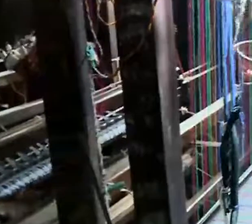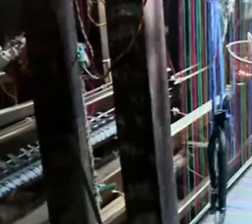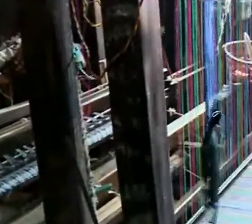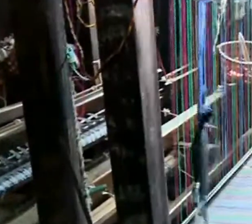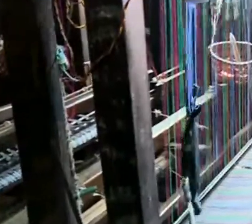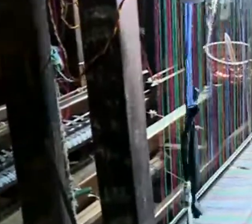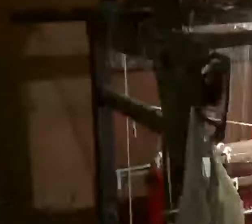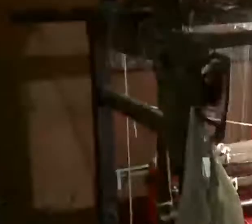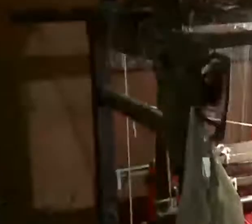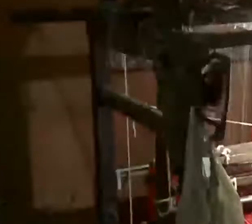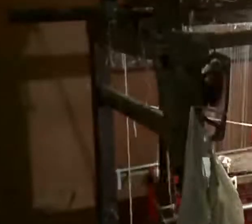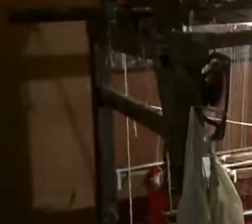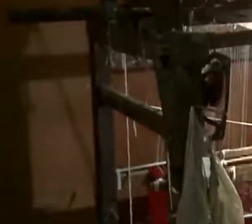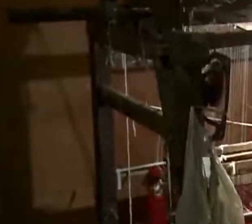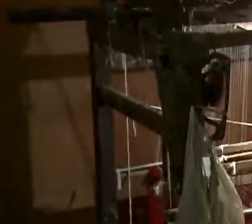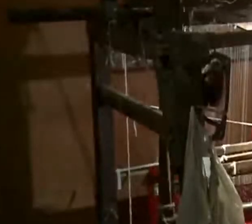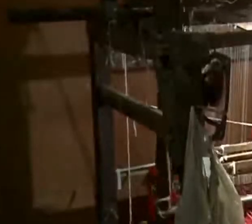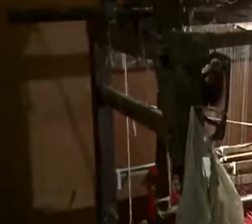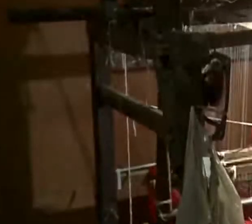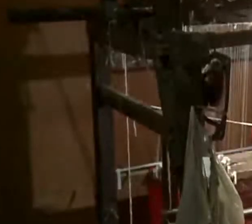संसाधन समय की सीमा से